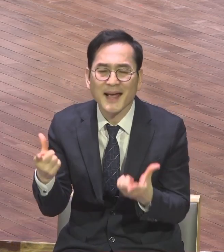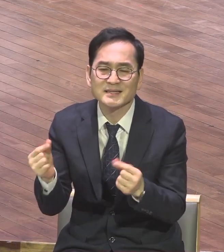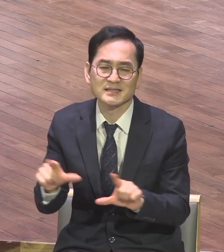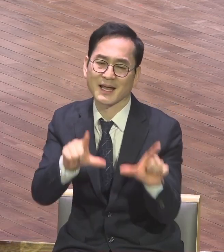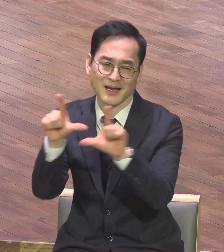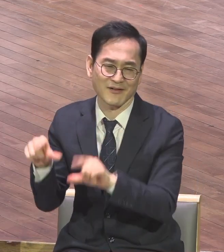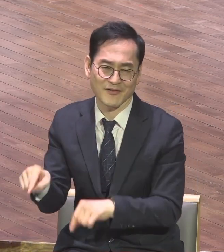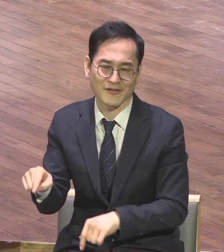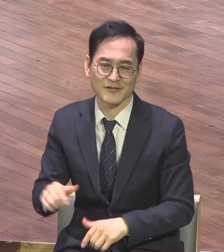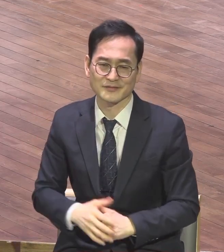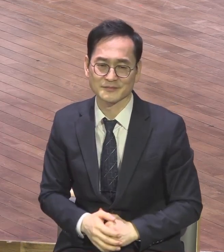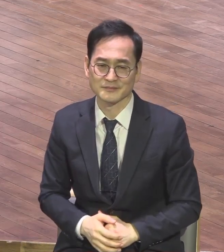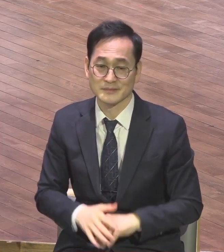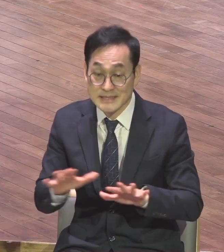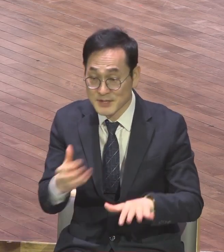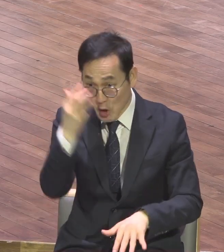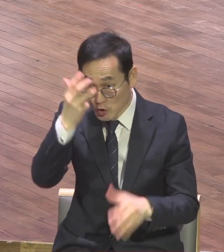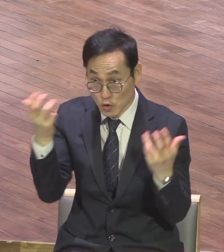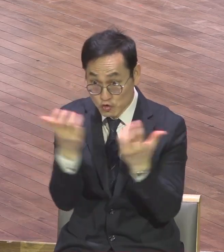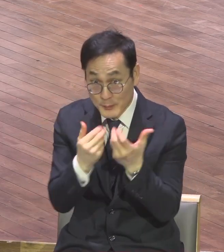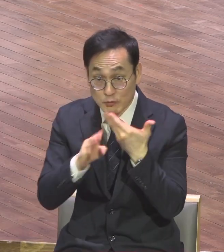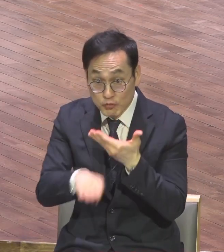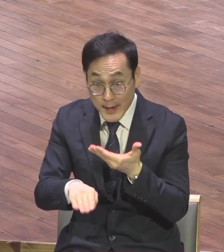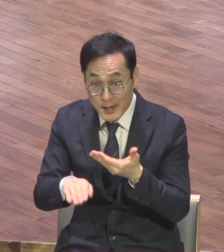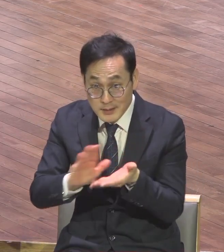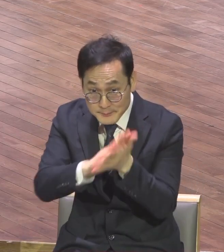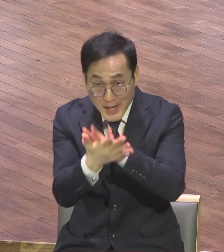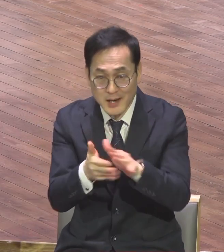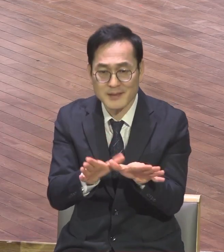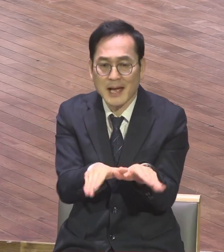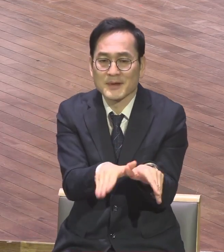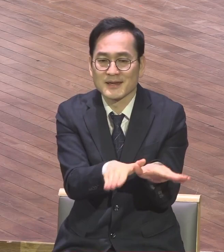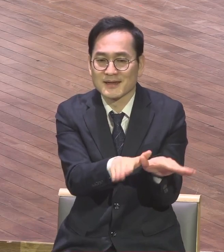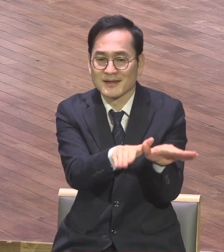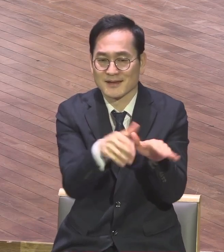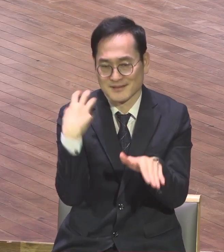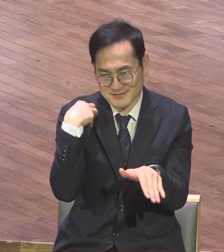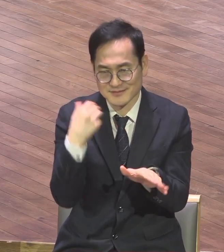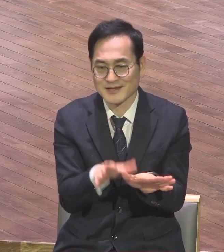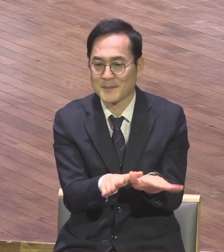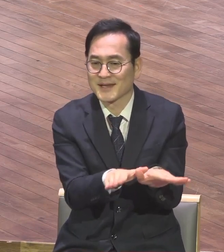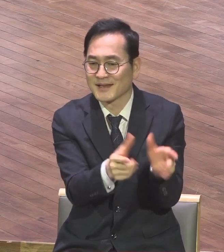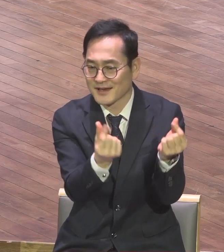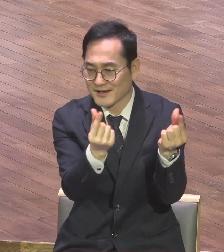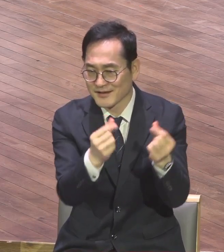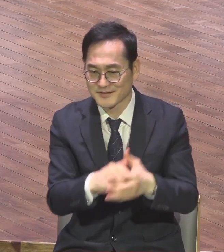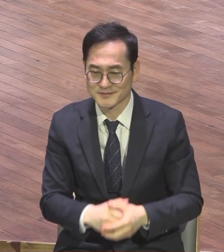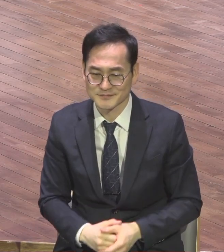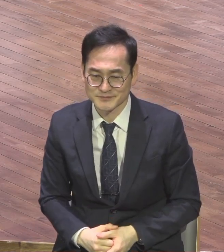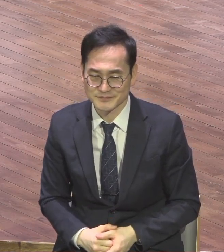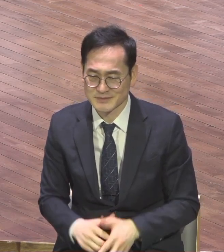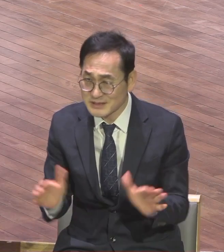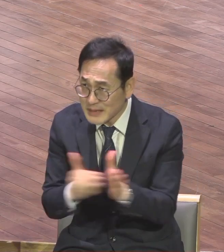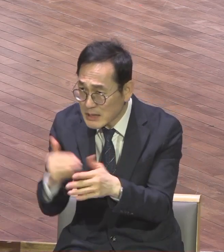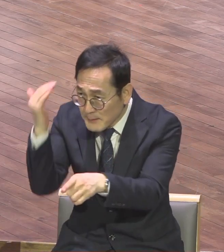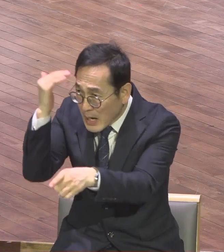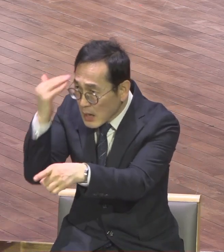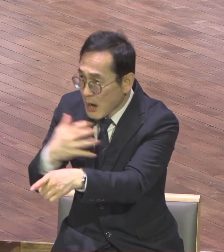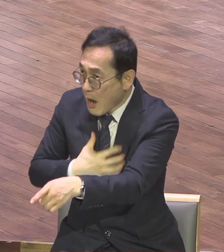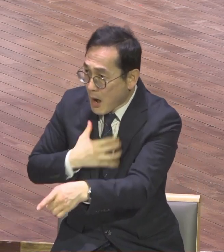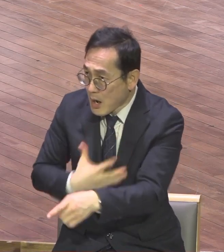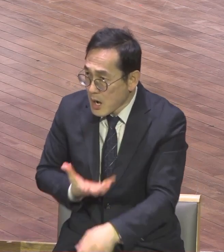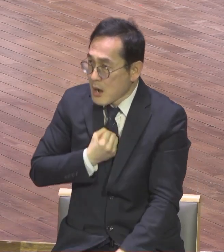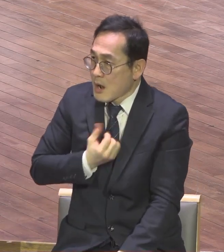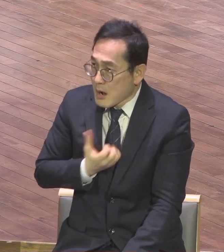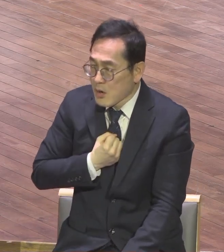성령 충만 있고 나니까 이제는 나비의식이에요. 나비의식. 그 전에 보였던 모든 장애물들이 문제가 되지